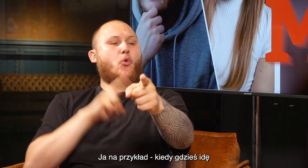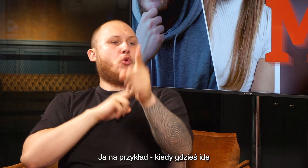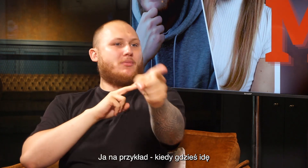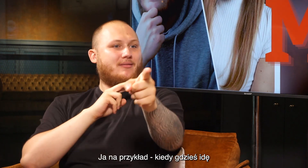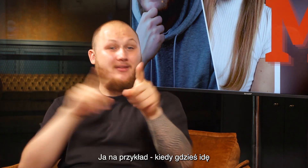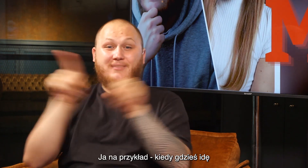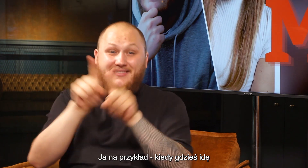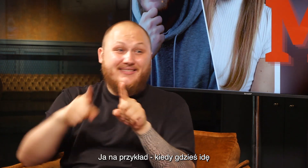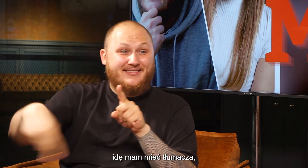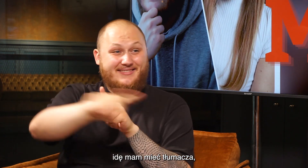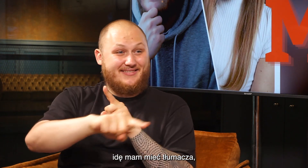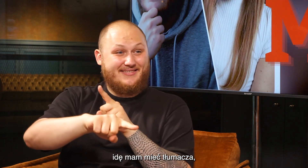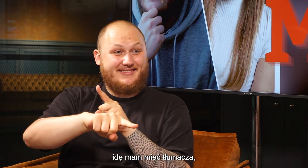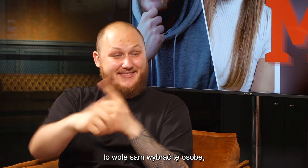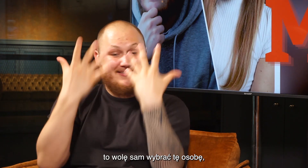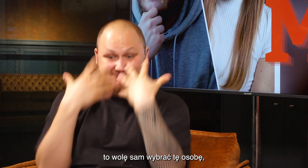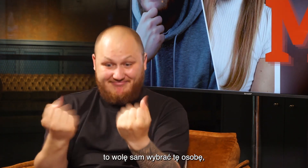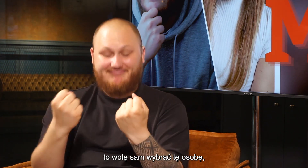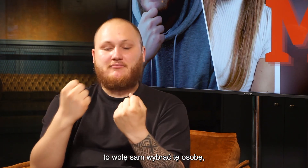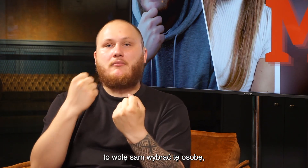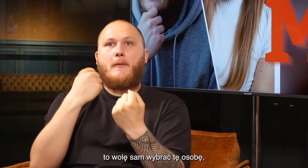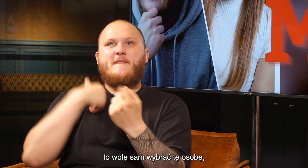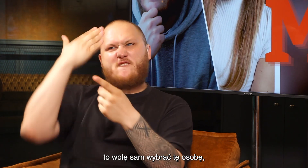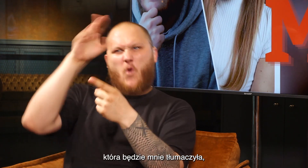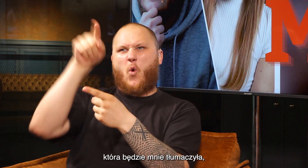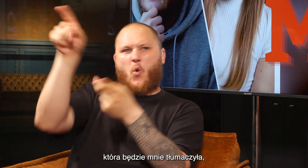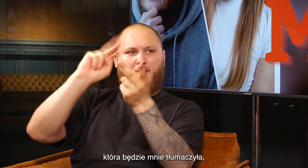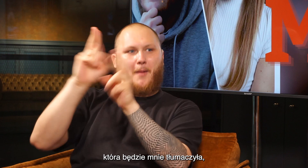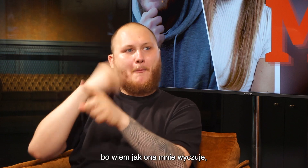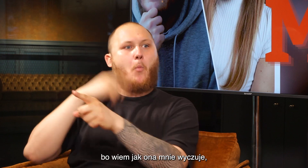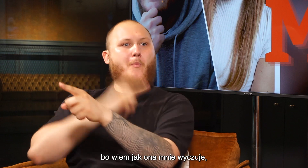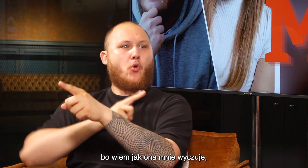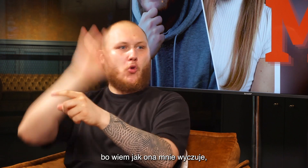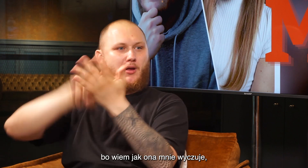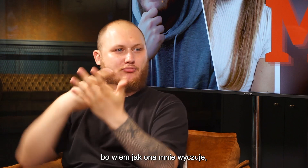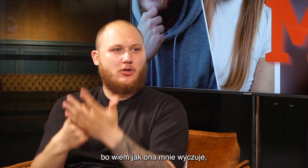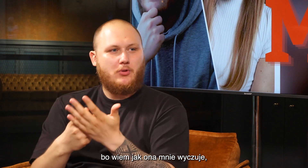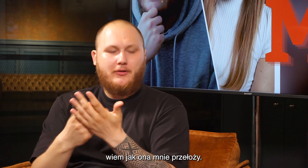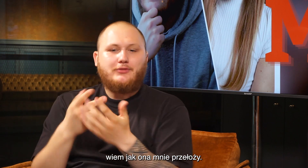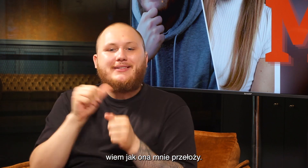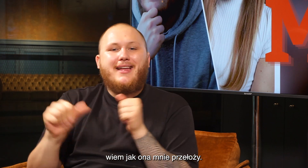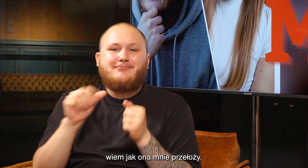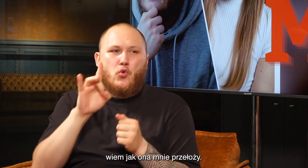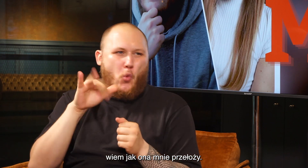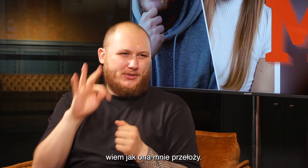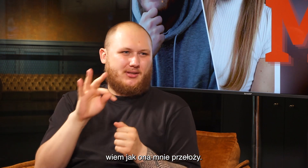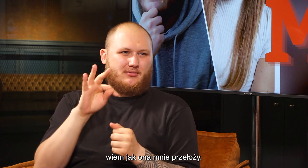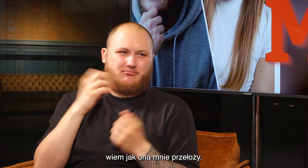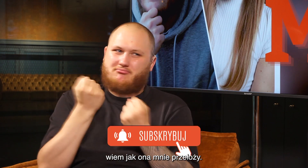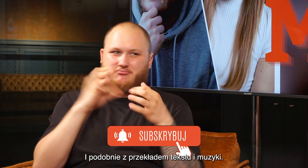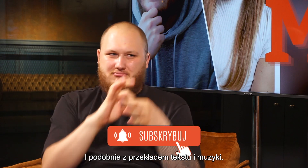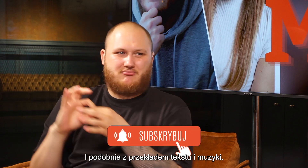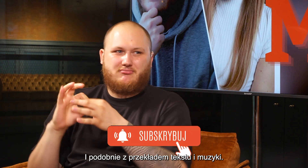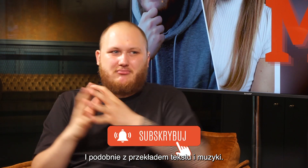ja na przykład jak gdzieś idę i mam mieć tłumacza, to wolę sam wybrać tę osobę, która będzie mnie tłumaczyła, bo wiem, jak ona mnie wyczuje, wiem, jak ona mnie